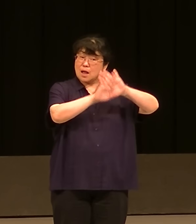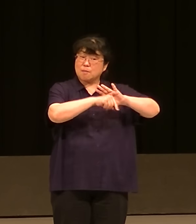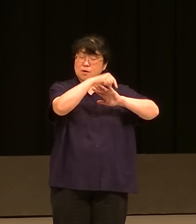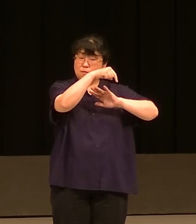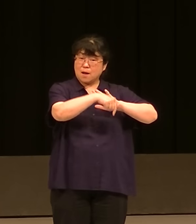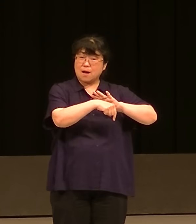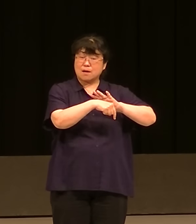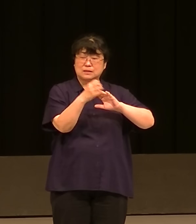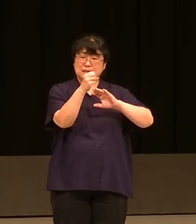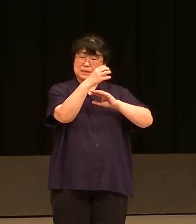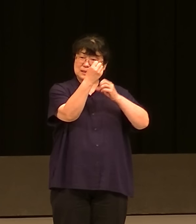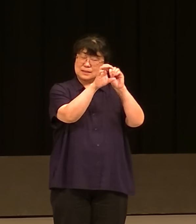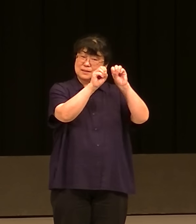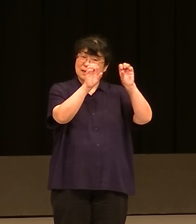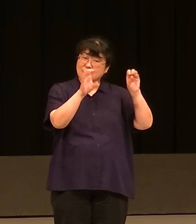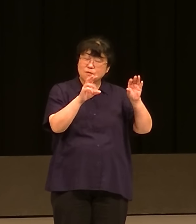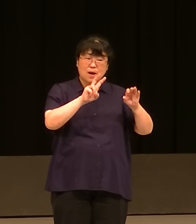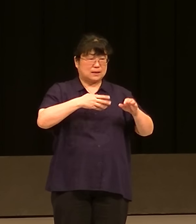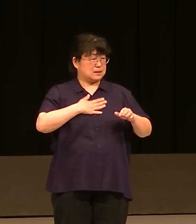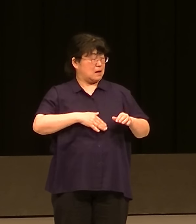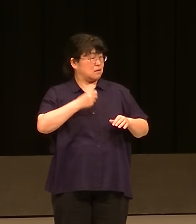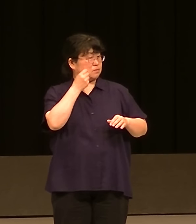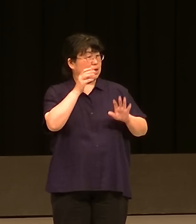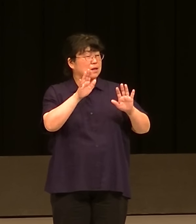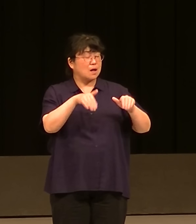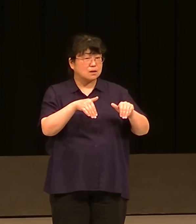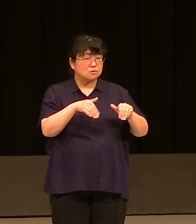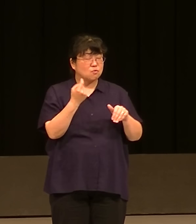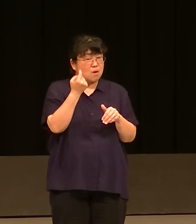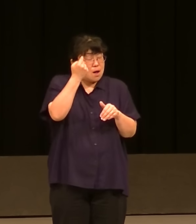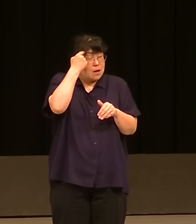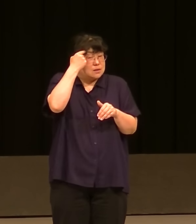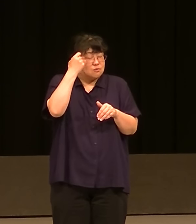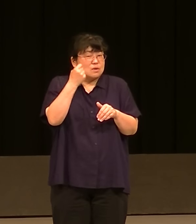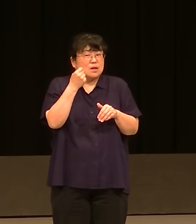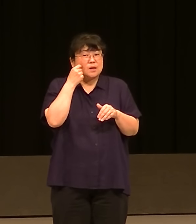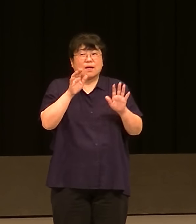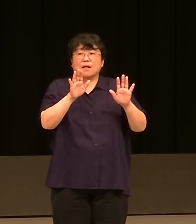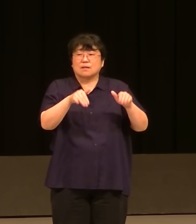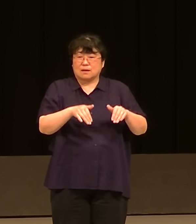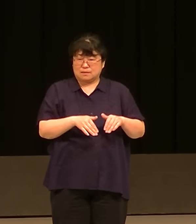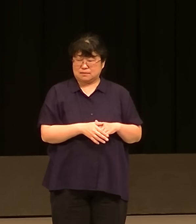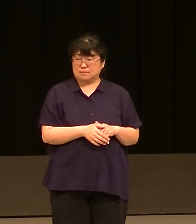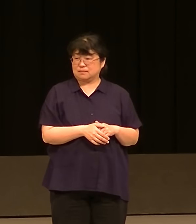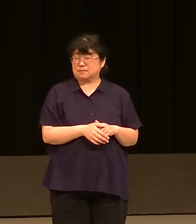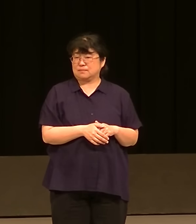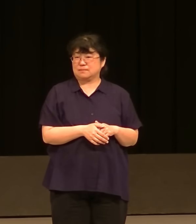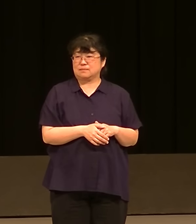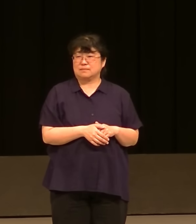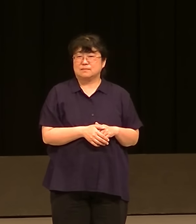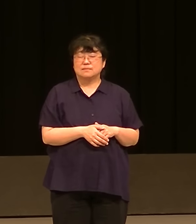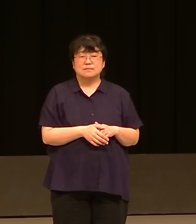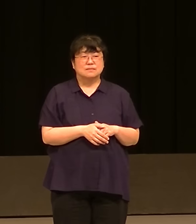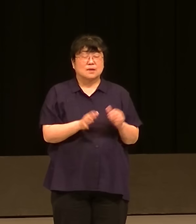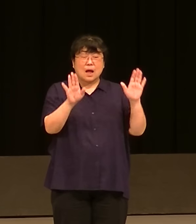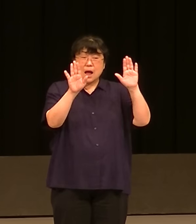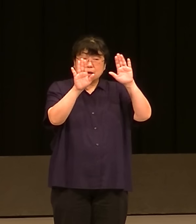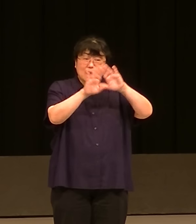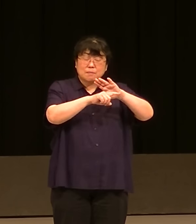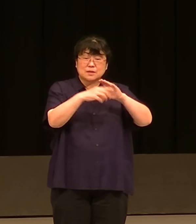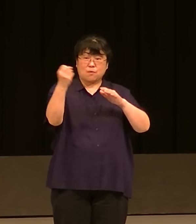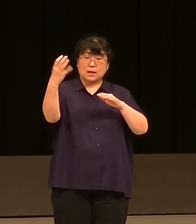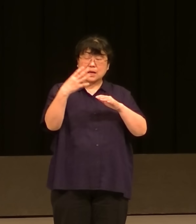れを理解することができなかった、それを感知することができなかったというわけでございます。闇には